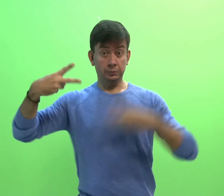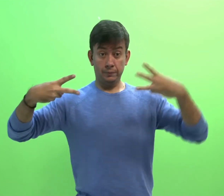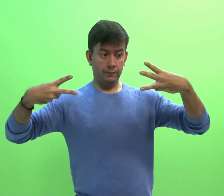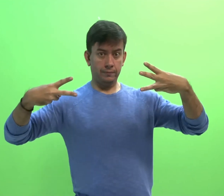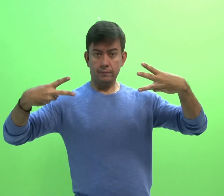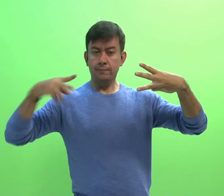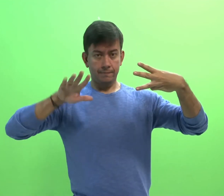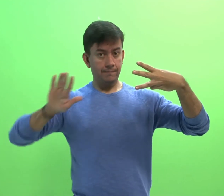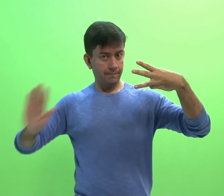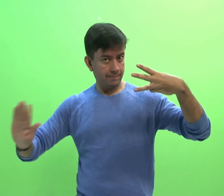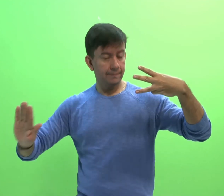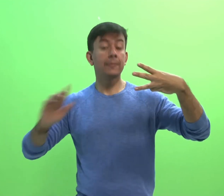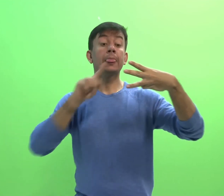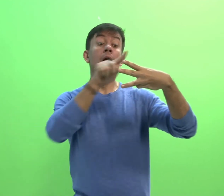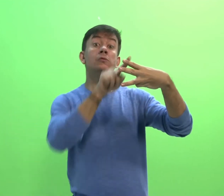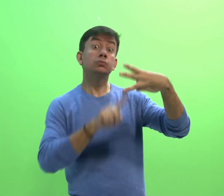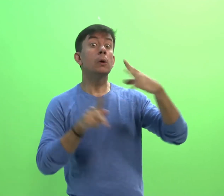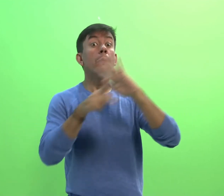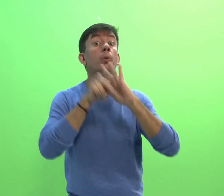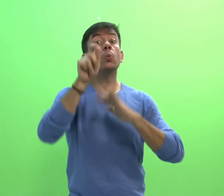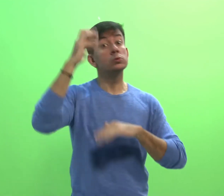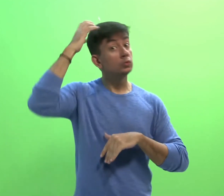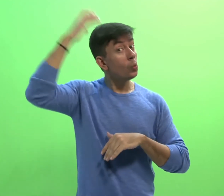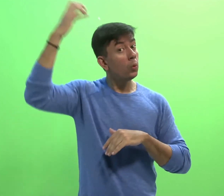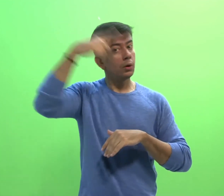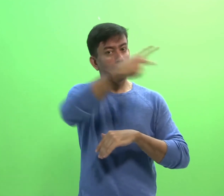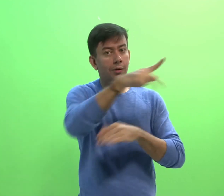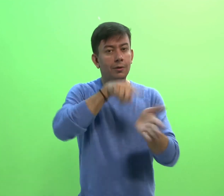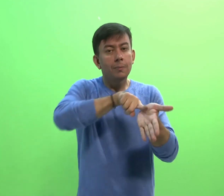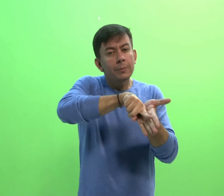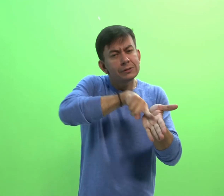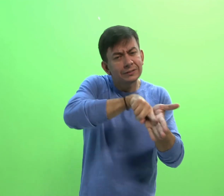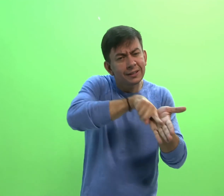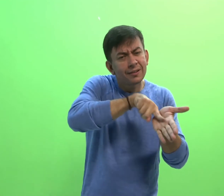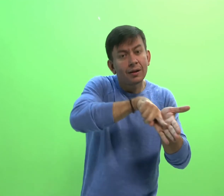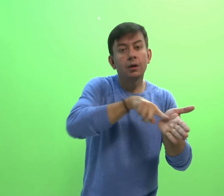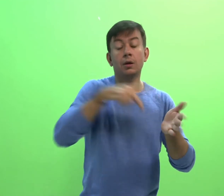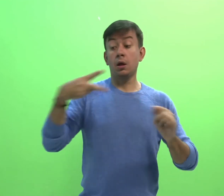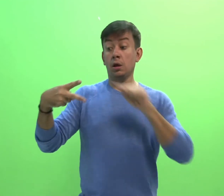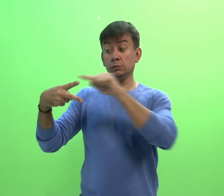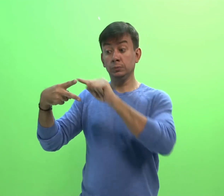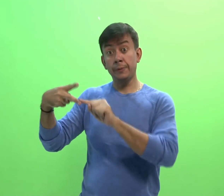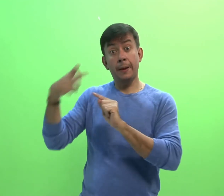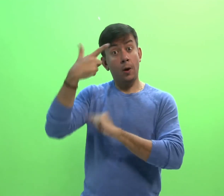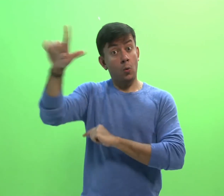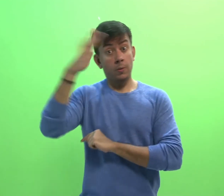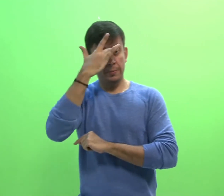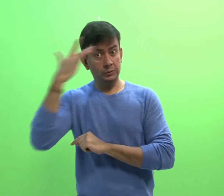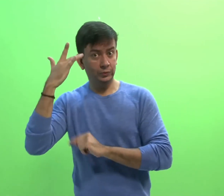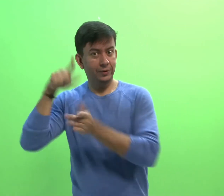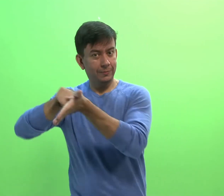depois. Stocco, ele pesquisou esses 3 itens, e um outro pesquisador pesquisou os outros 2